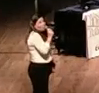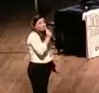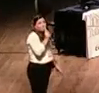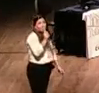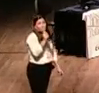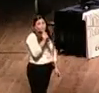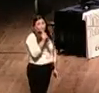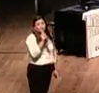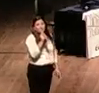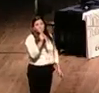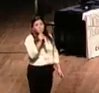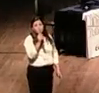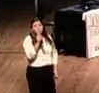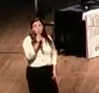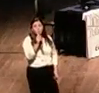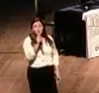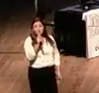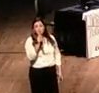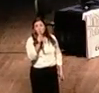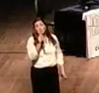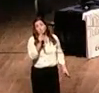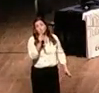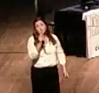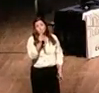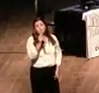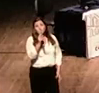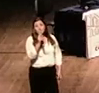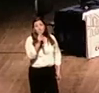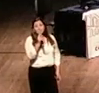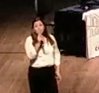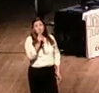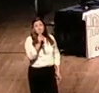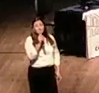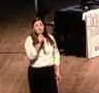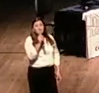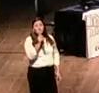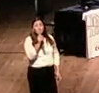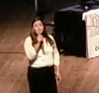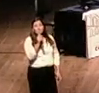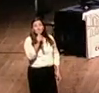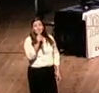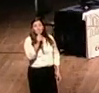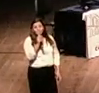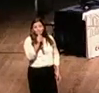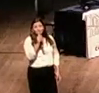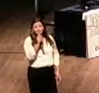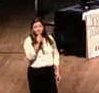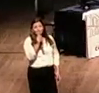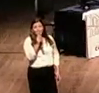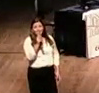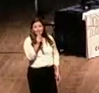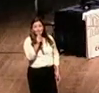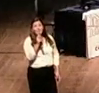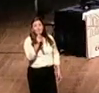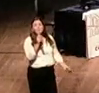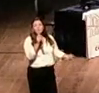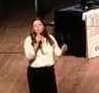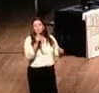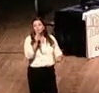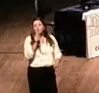nós da unidade nutrição alergias nós estamos lotados na Secretaria Municipal de Saúde né